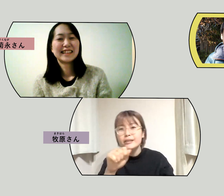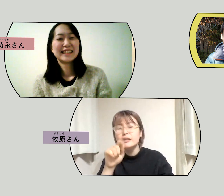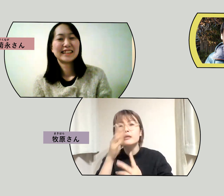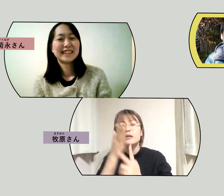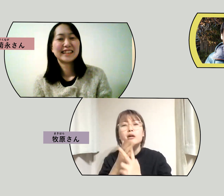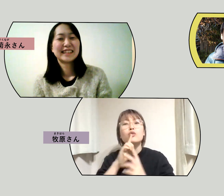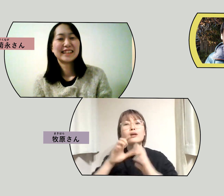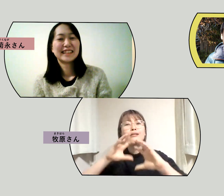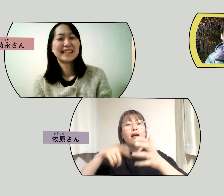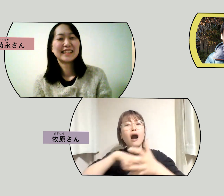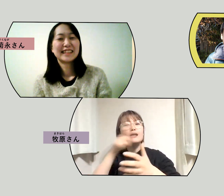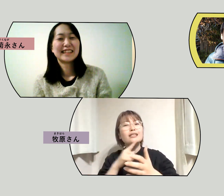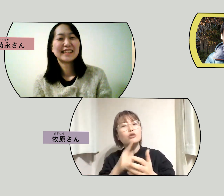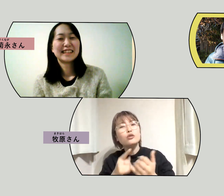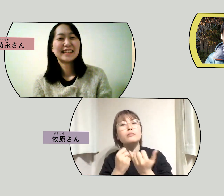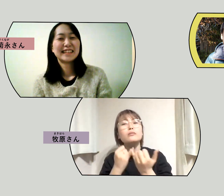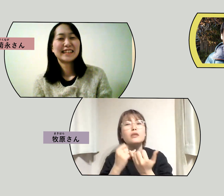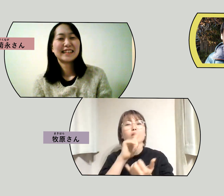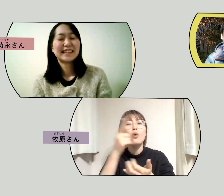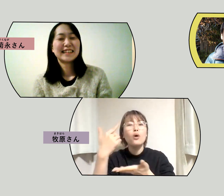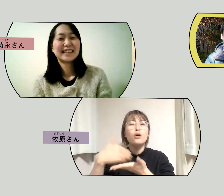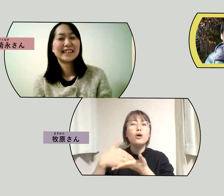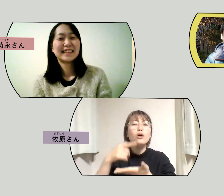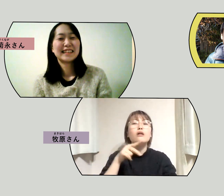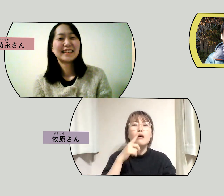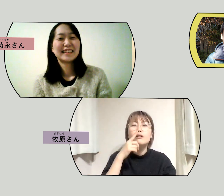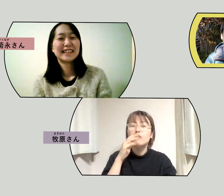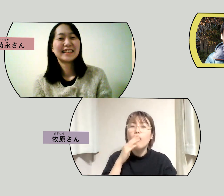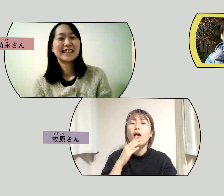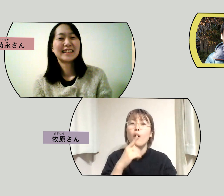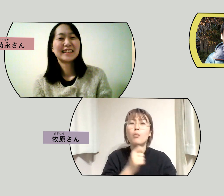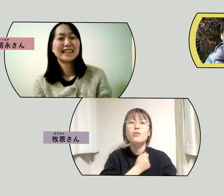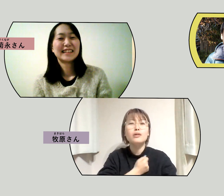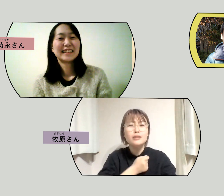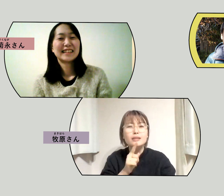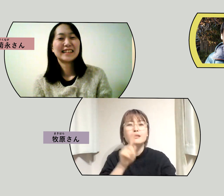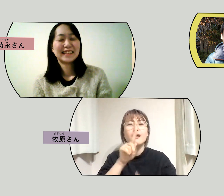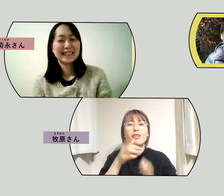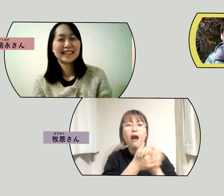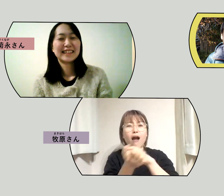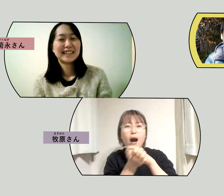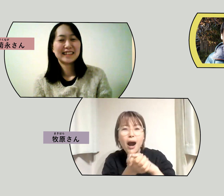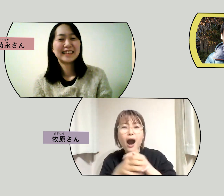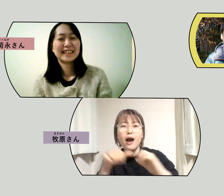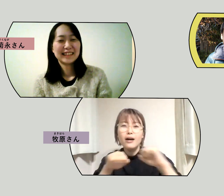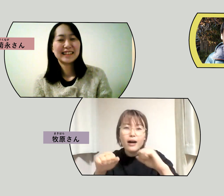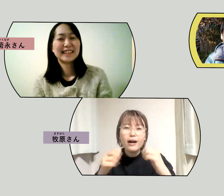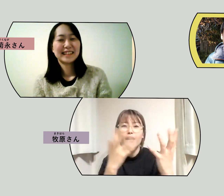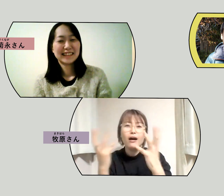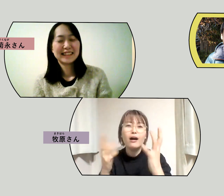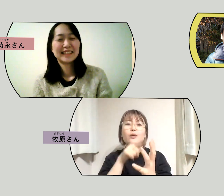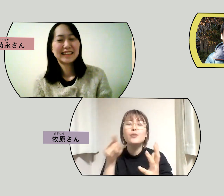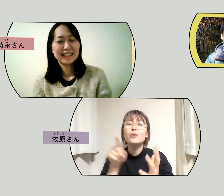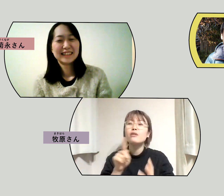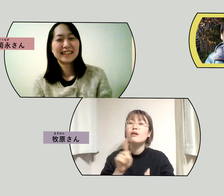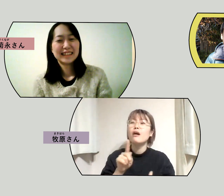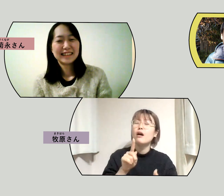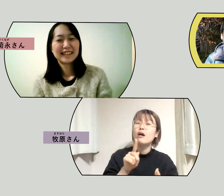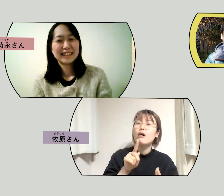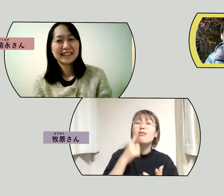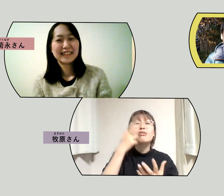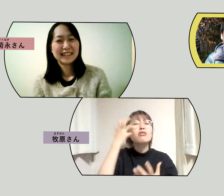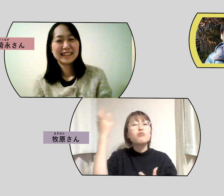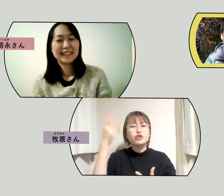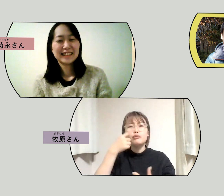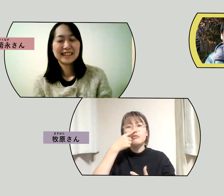ねいいところ悪いところ世界そのものが映し出されていてそれが面白いんですね